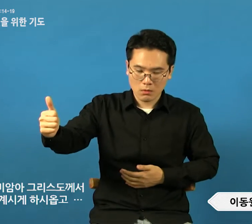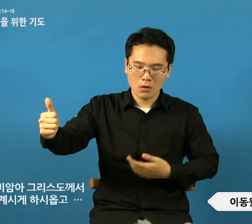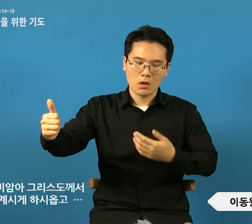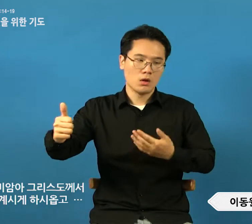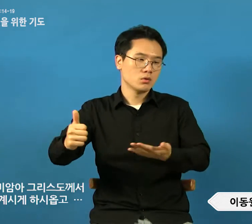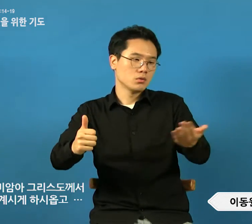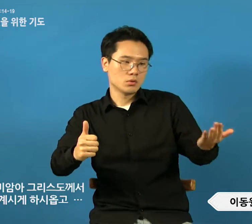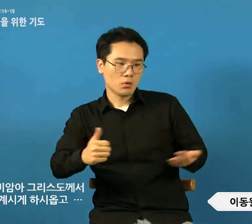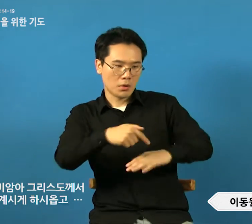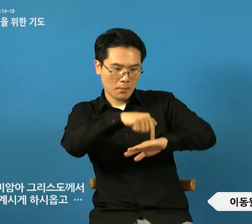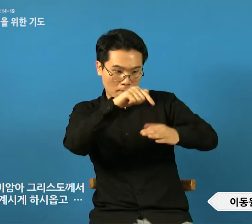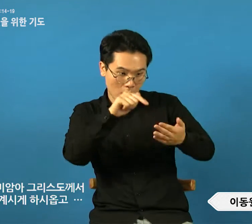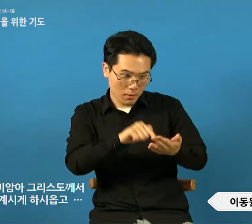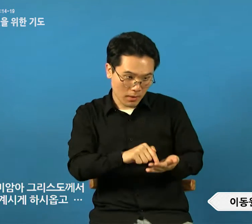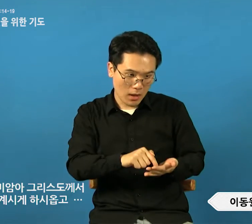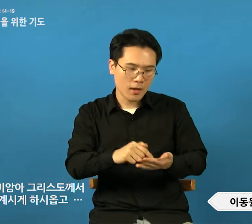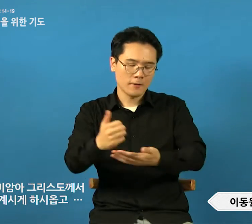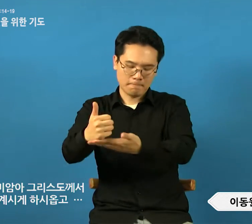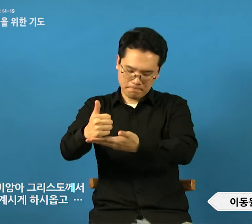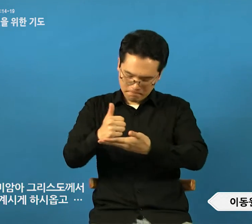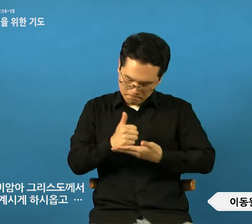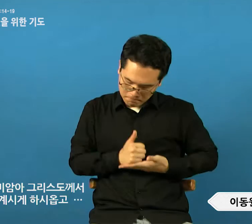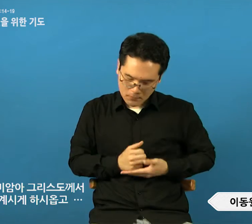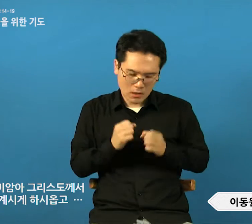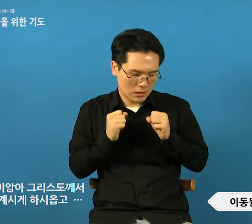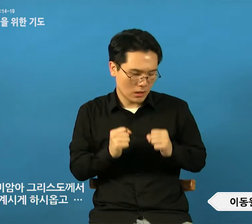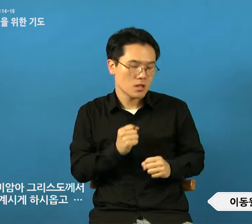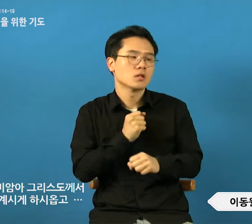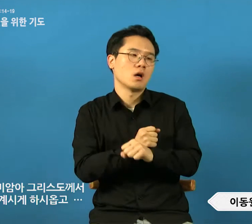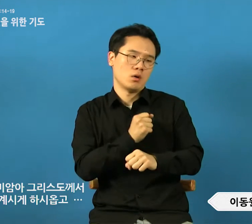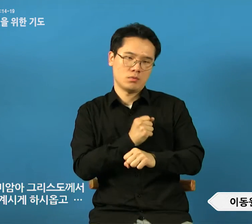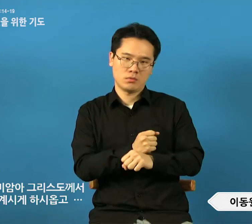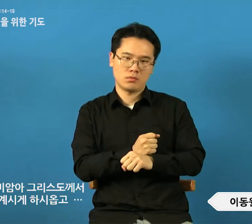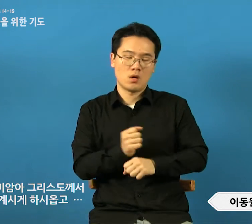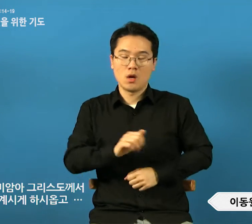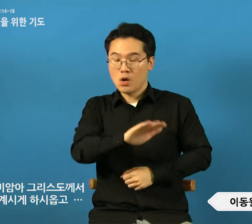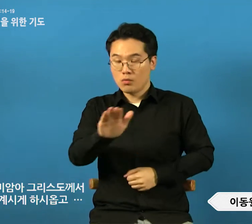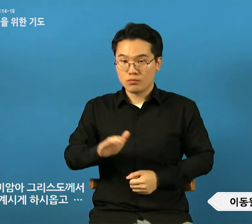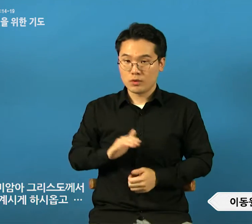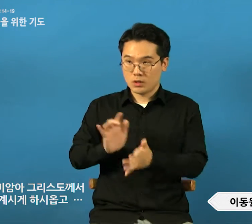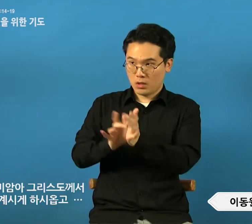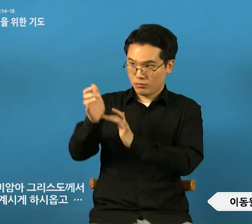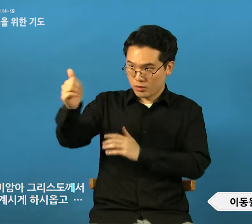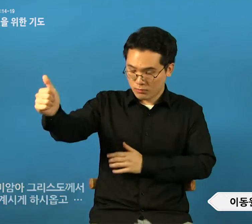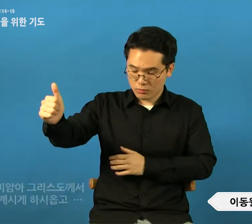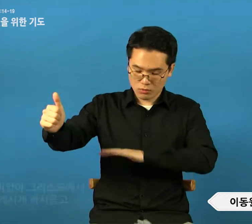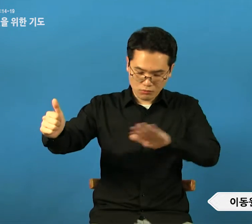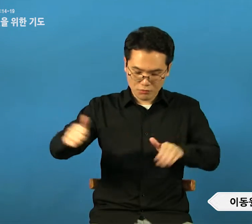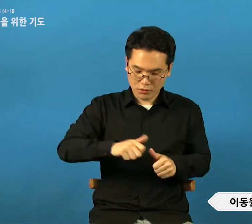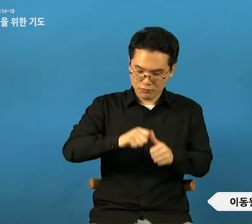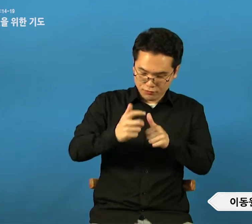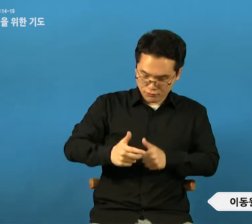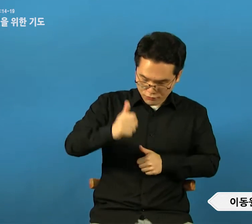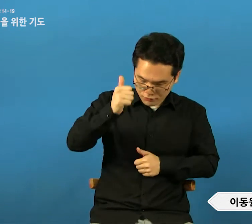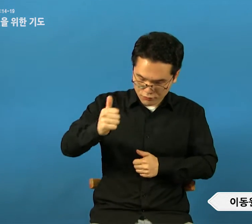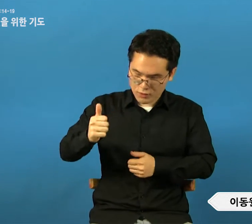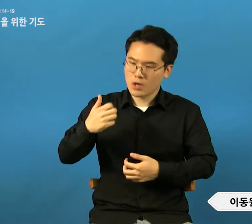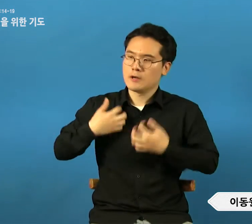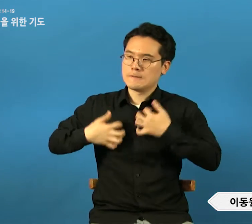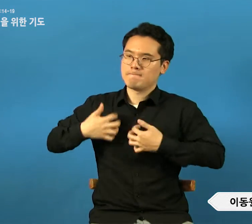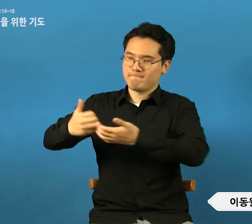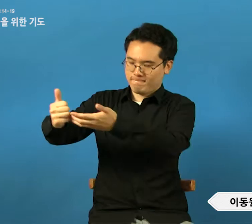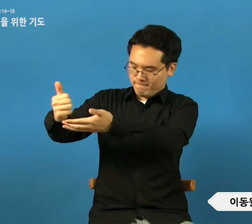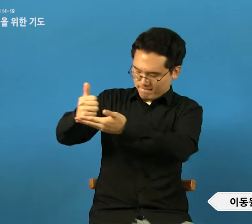마음에 계시게 하옵시고. 우리는 예수님을 구주와 주님으로 인격적으로 마음속에 초대하고 영접하는